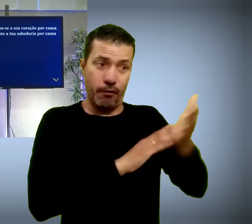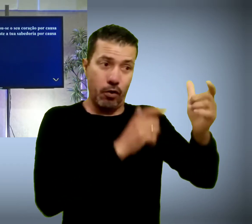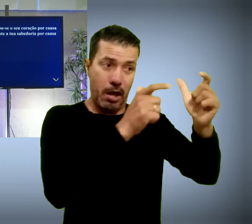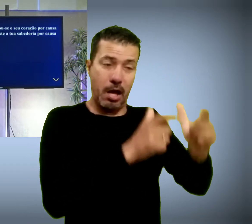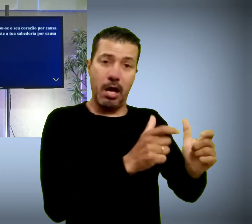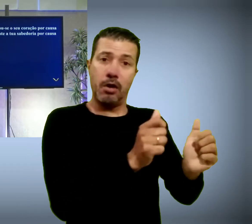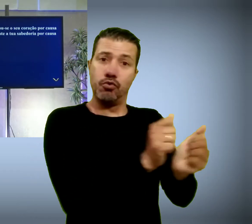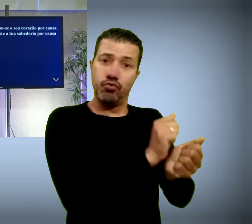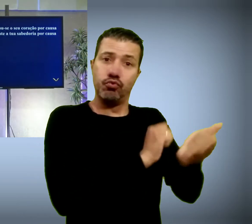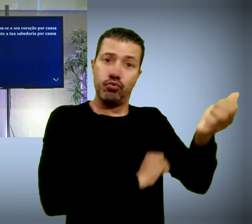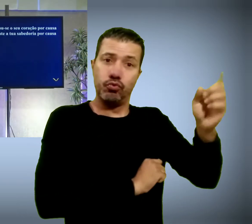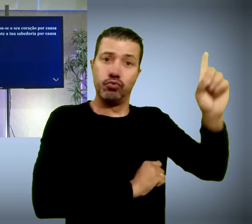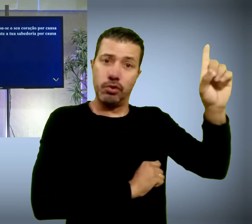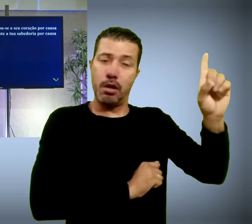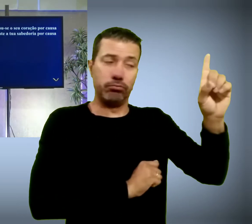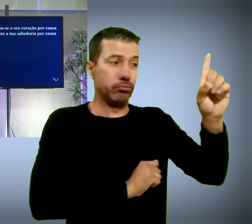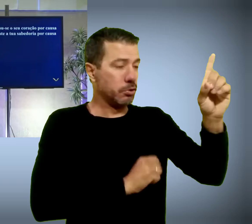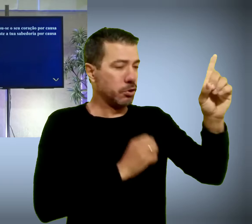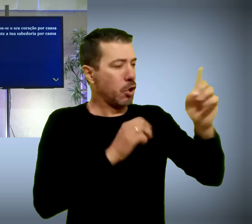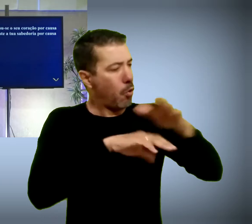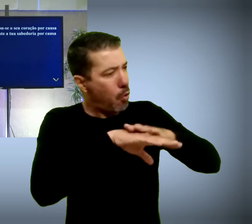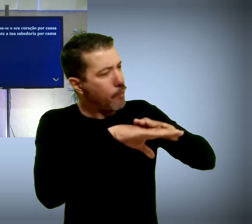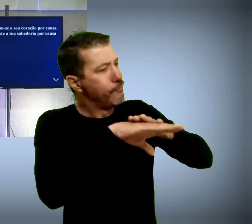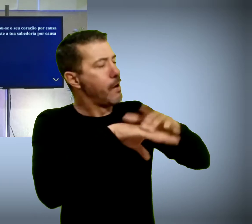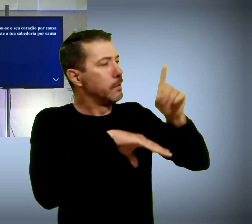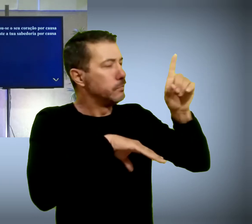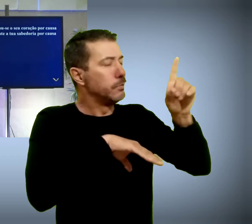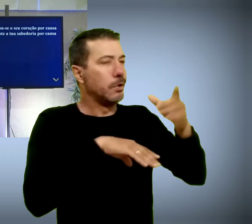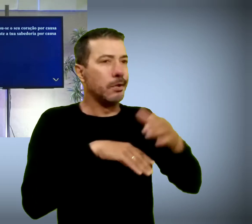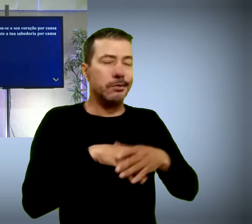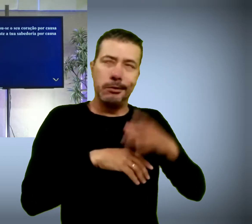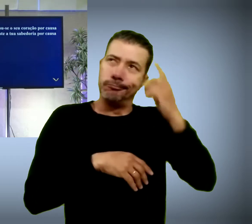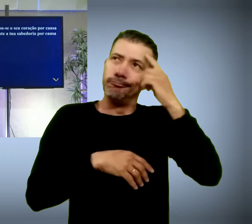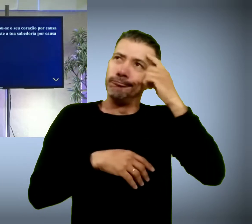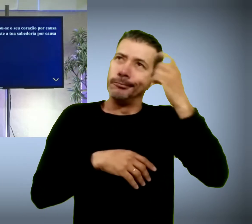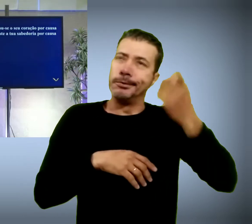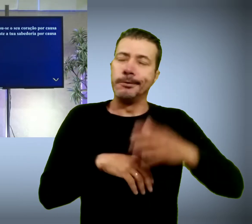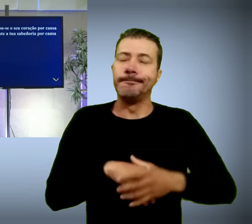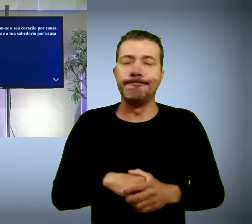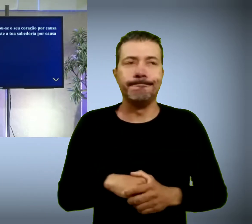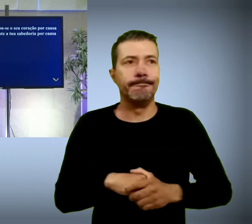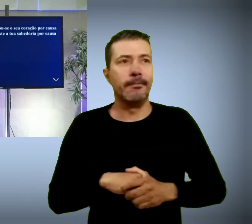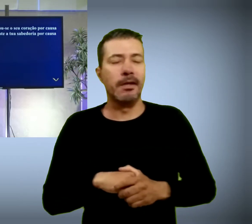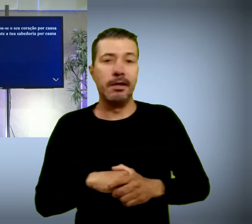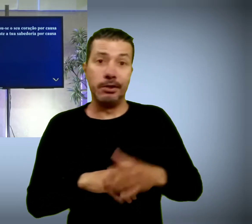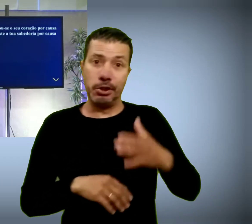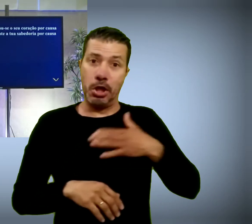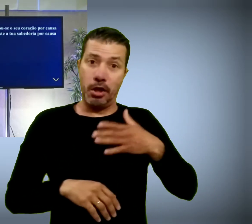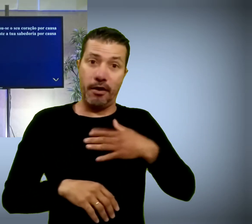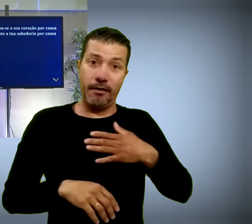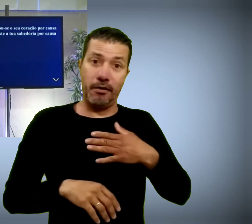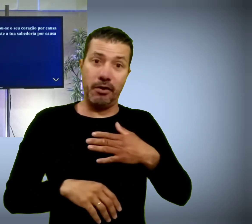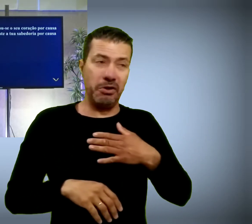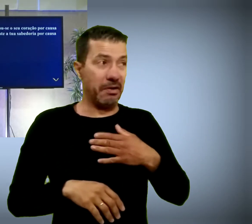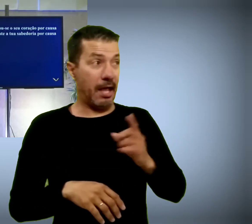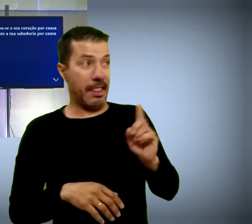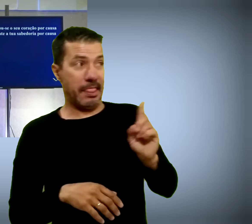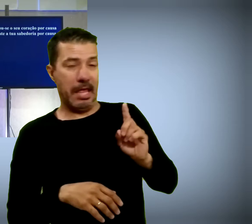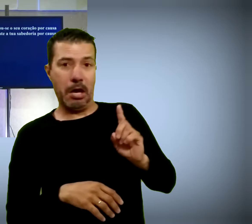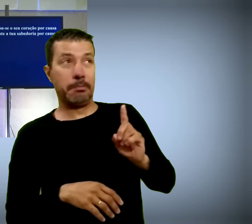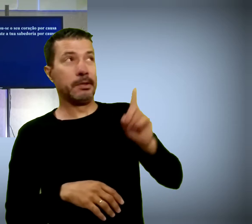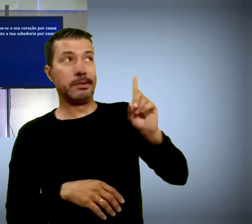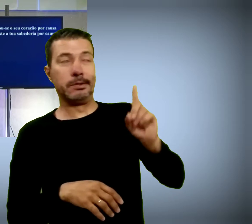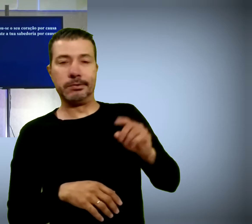do trono, converso com a divindade. E outro dia eu estava pensando assim: se um dia eu falar um não para